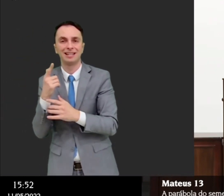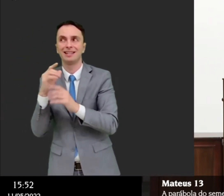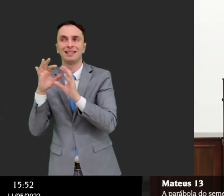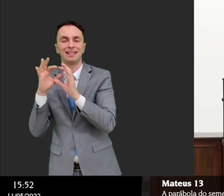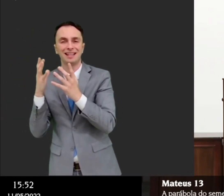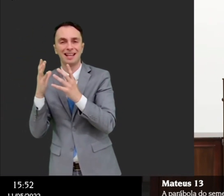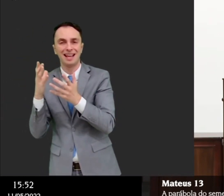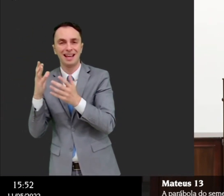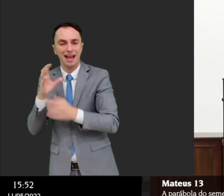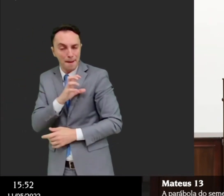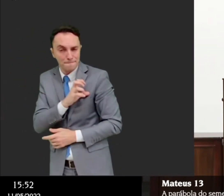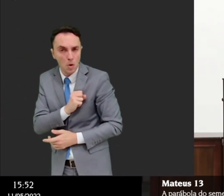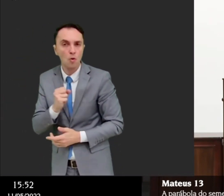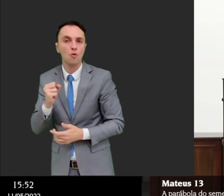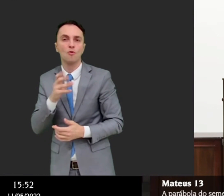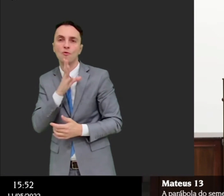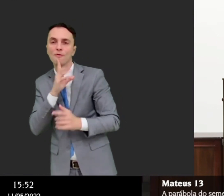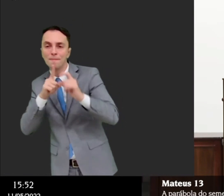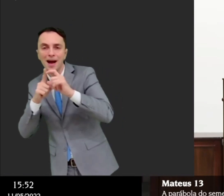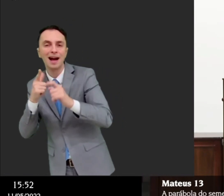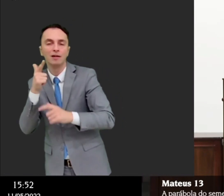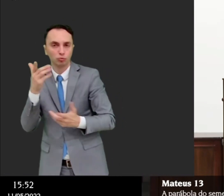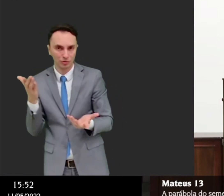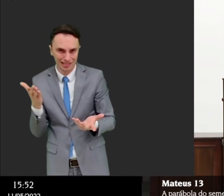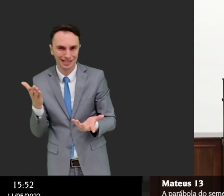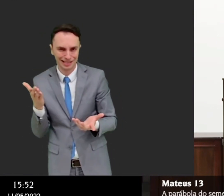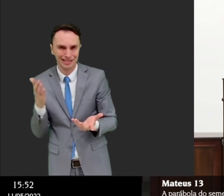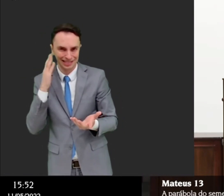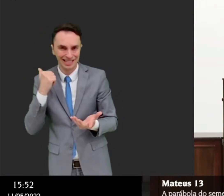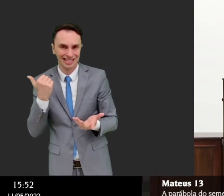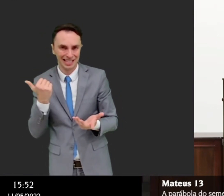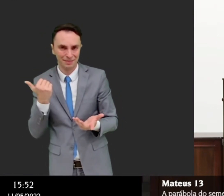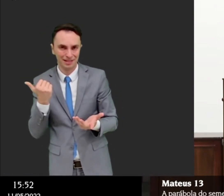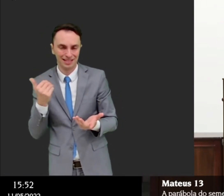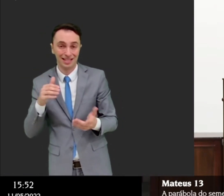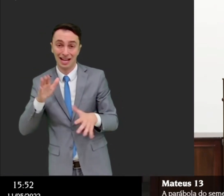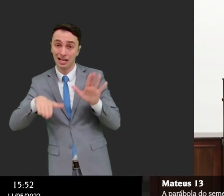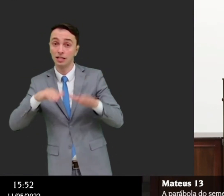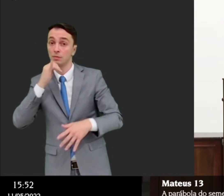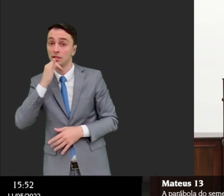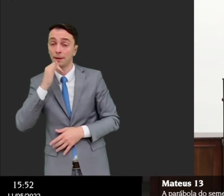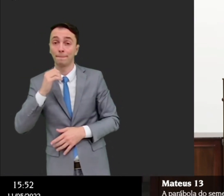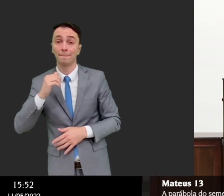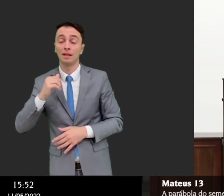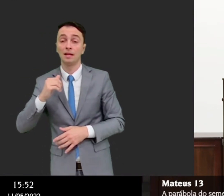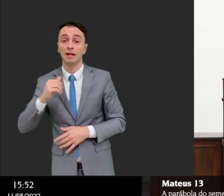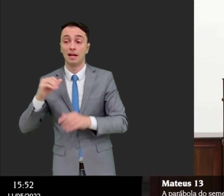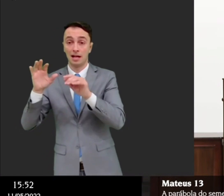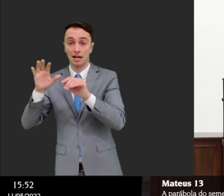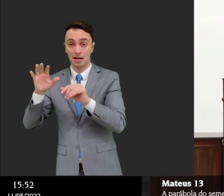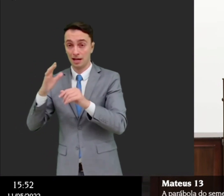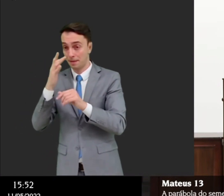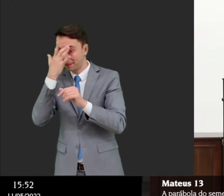na graça, que ninguém da sua família ainda está servindo, também são as pessoas